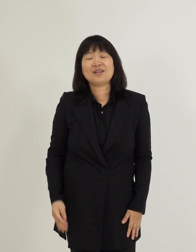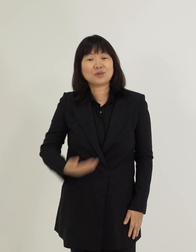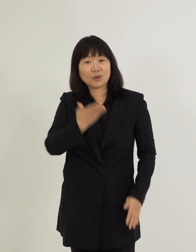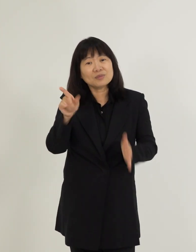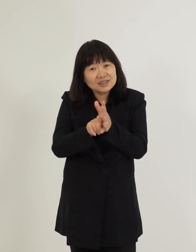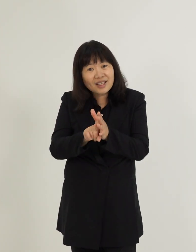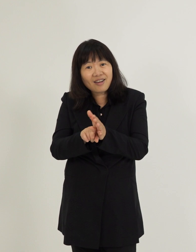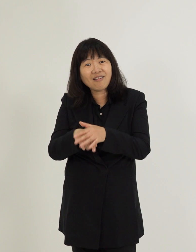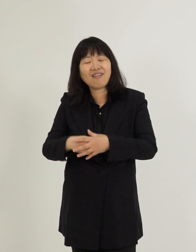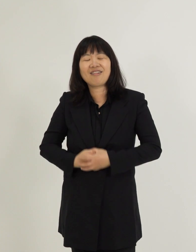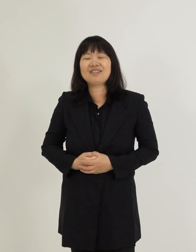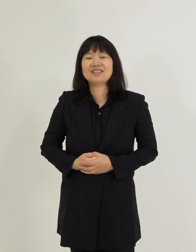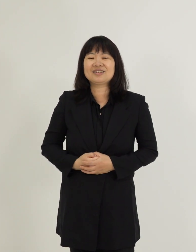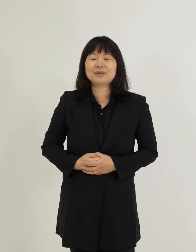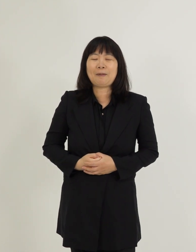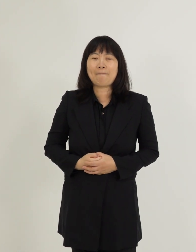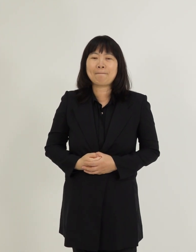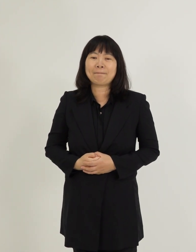믿습니까?